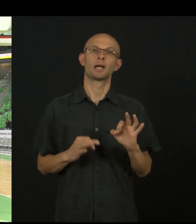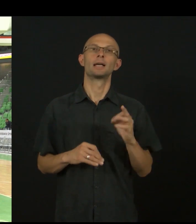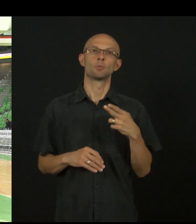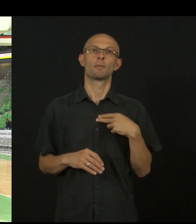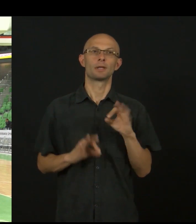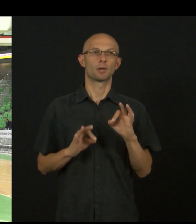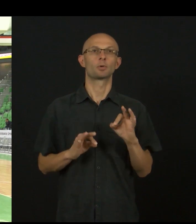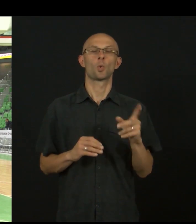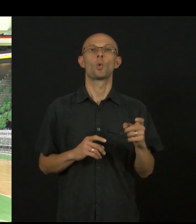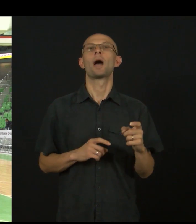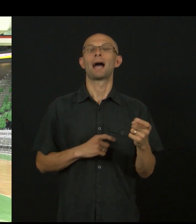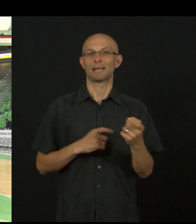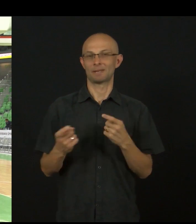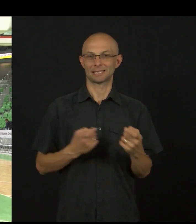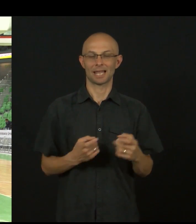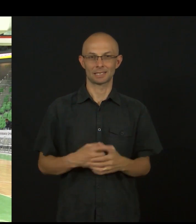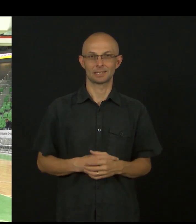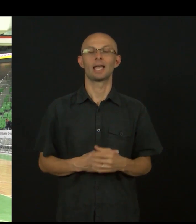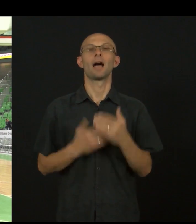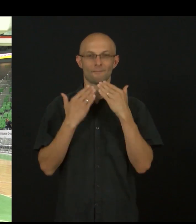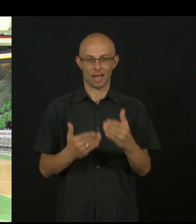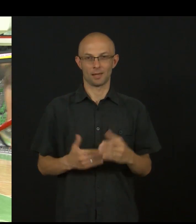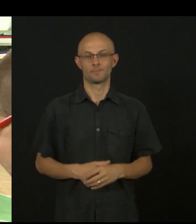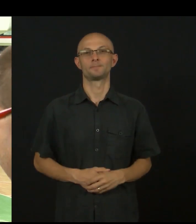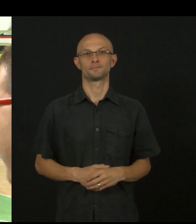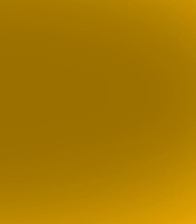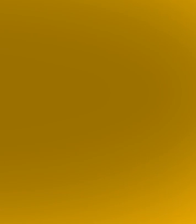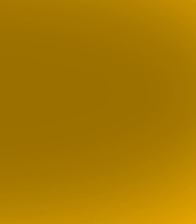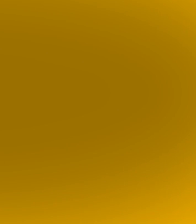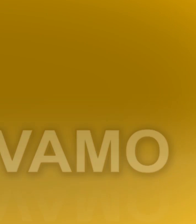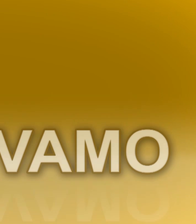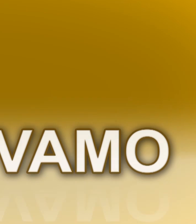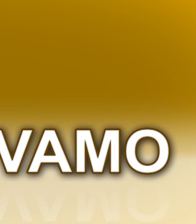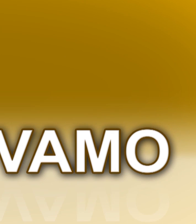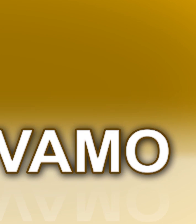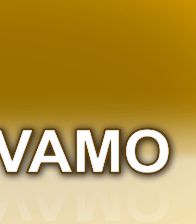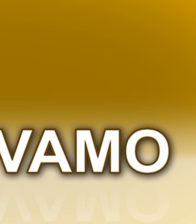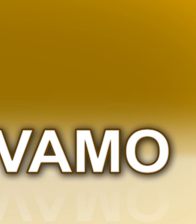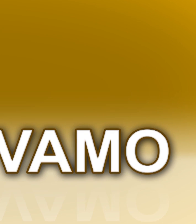zelo fajn smo se imeli z Mihajem reprezentanci. Hvala. Hvala vam.